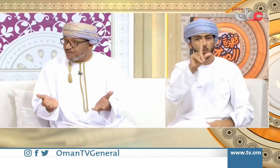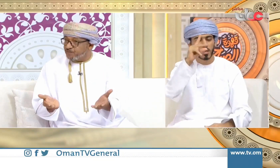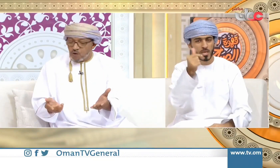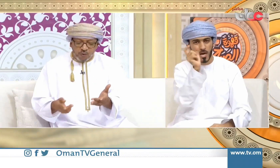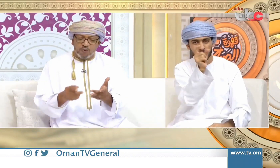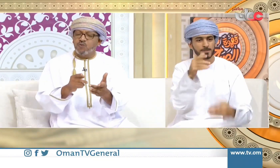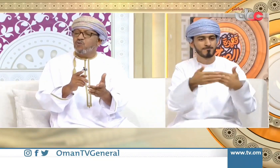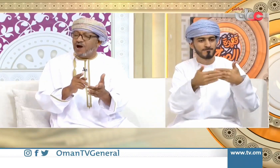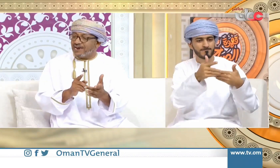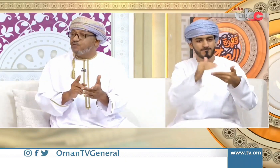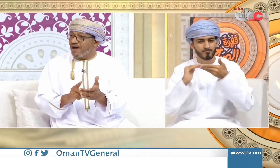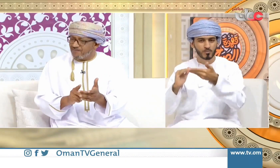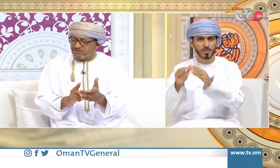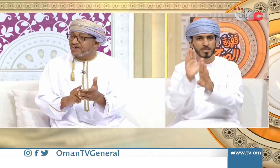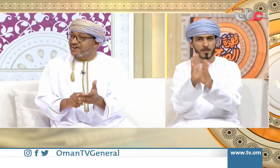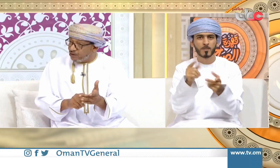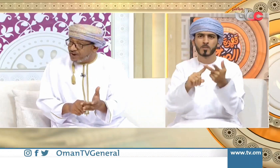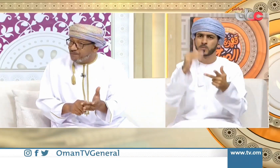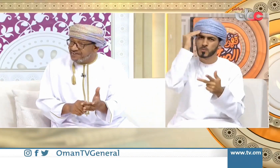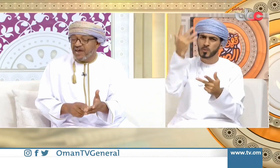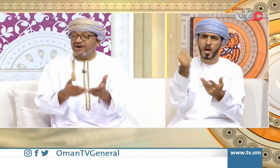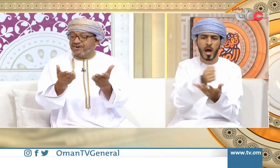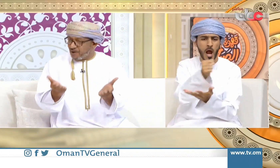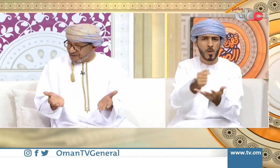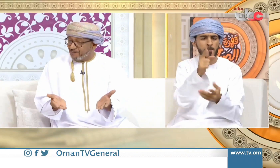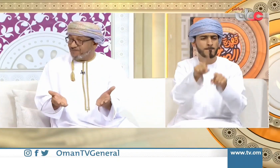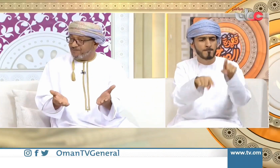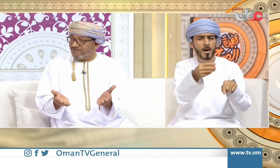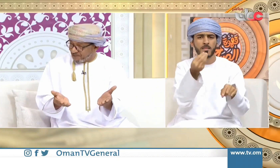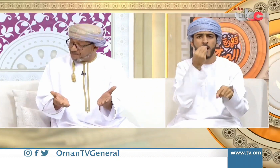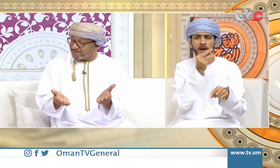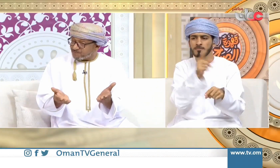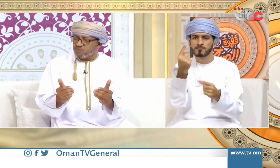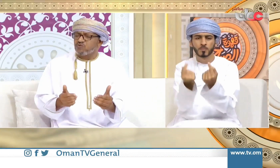قدمت الدعم، والحلوة السلطانية الحلوة العمانية قدموا الدعم،